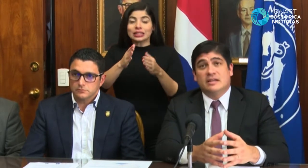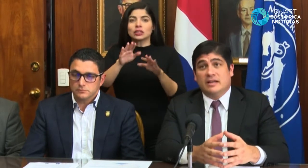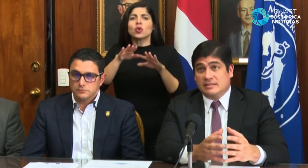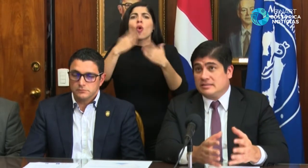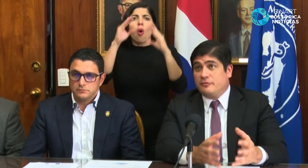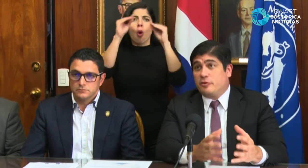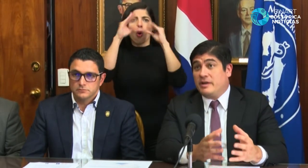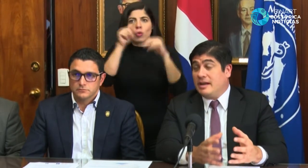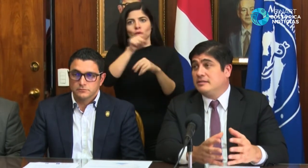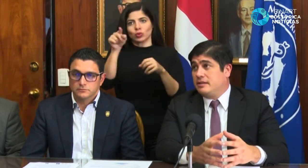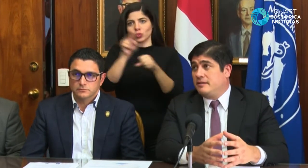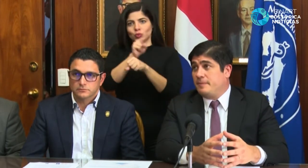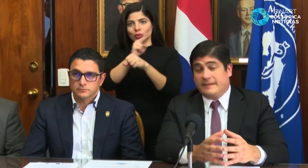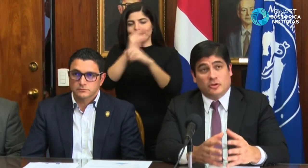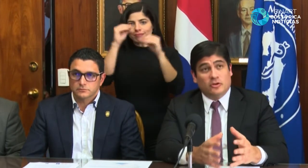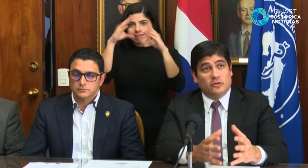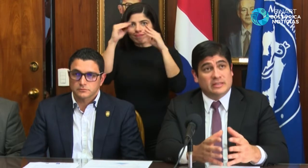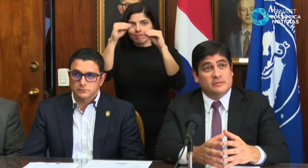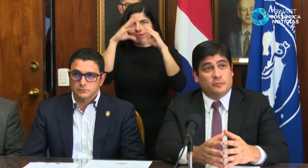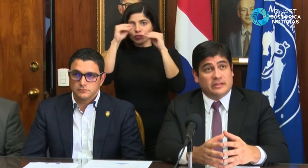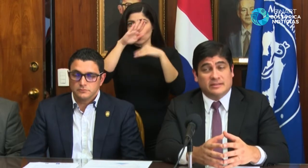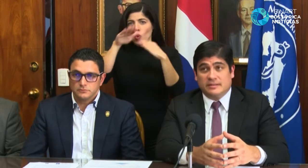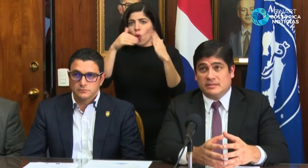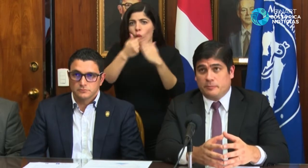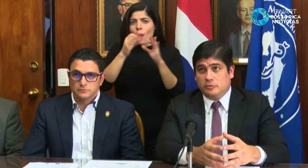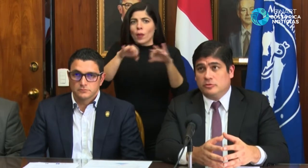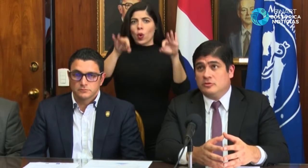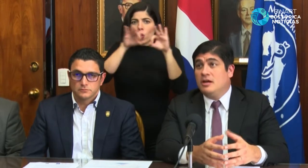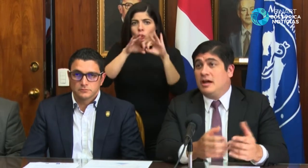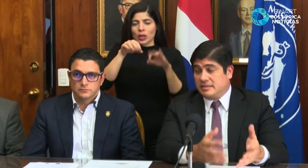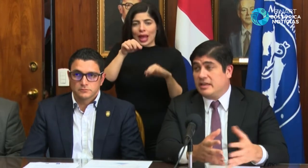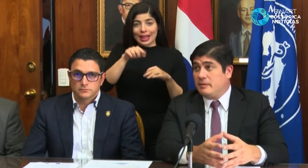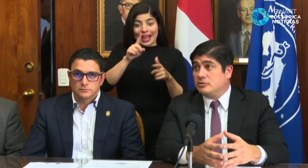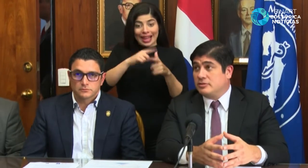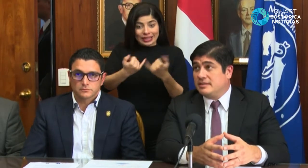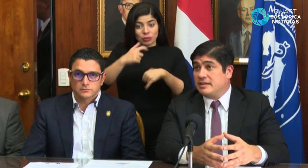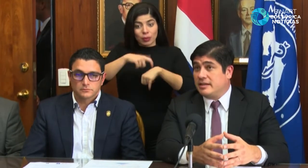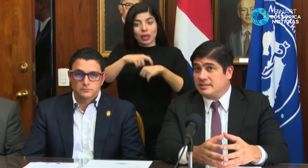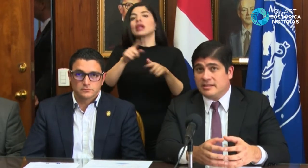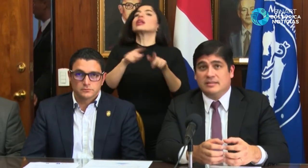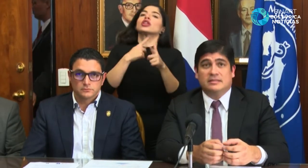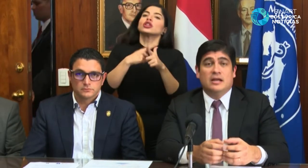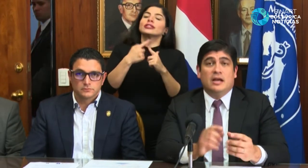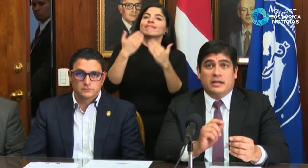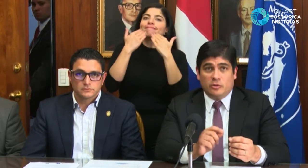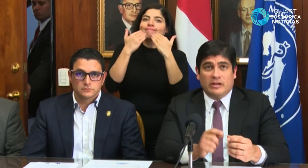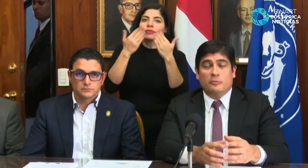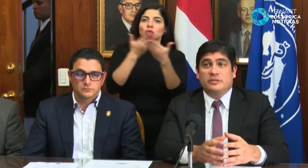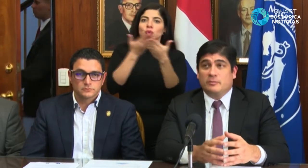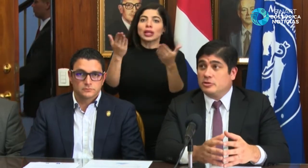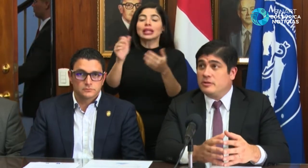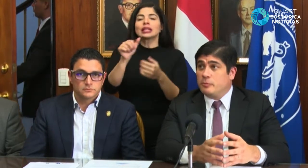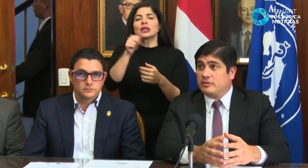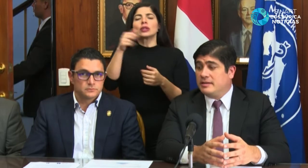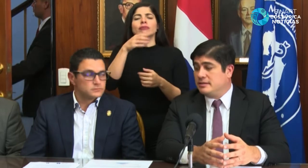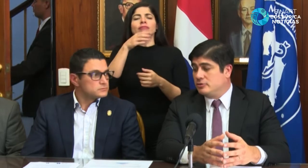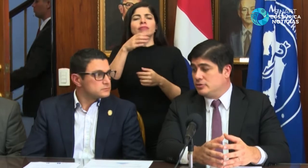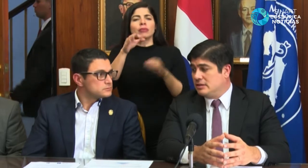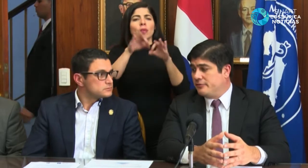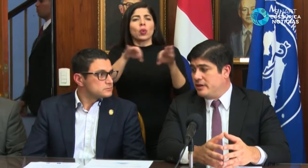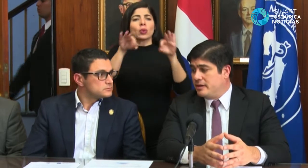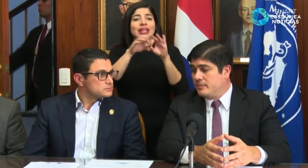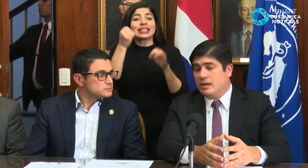ustedes es que se informarán de todo lo que es importante en este punto, así que además a ustedes agradecerles. Y una observación importante,